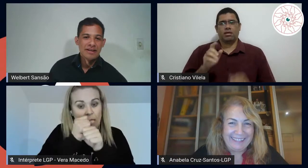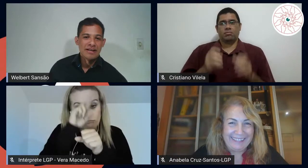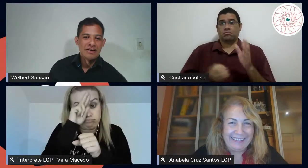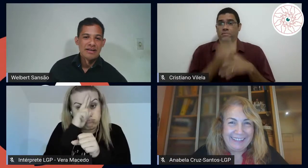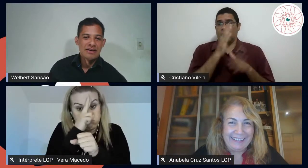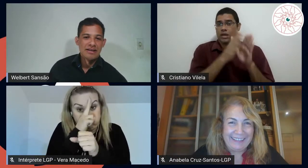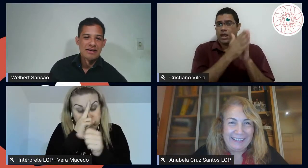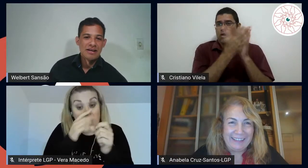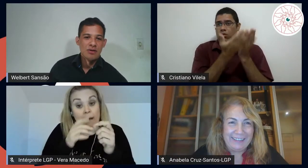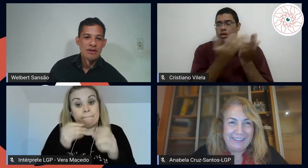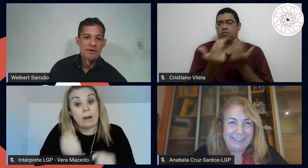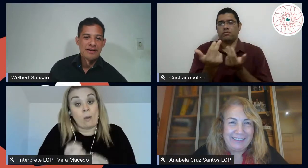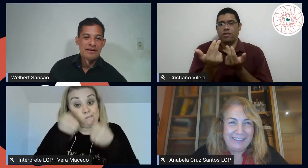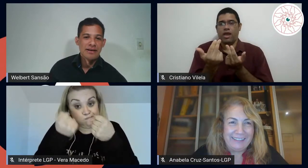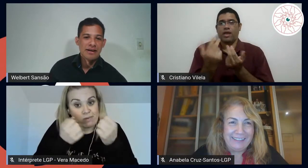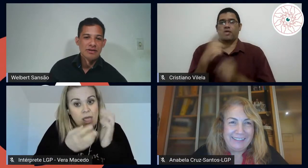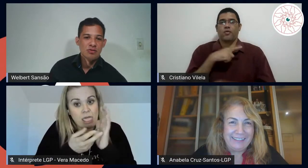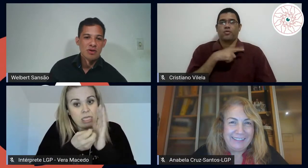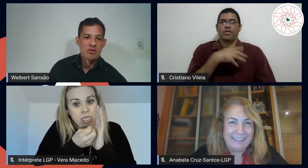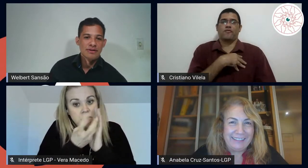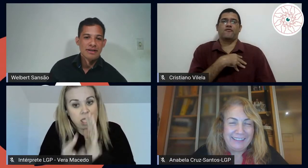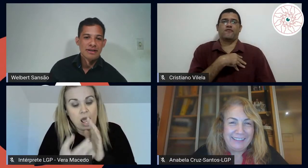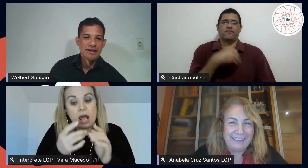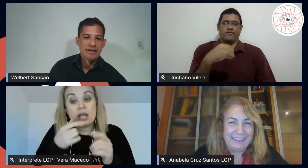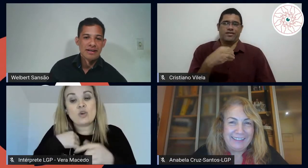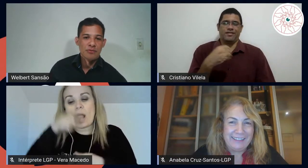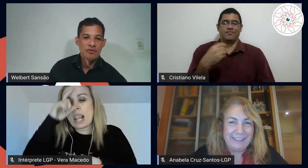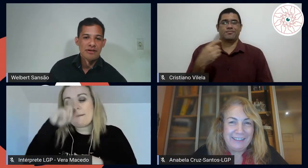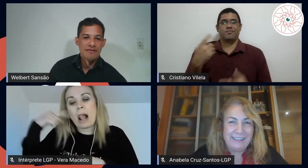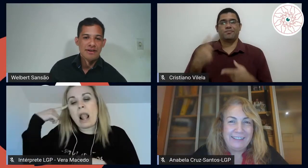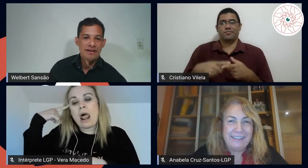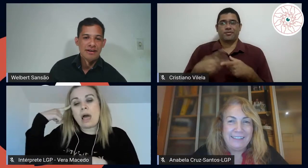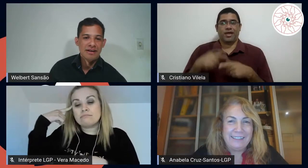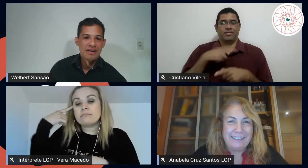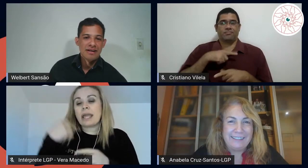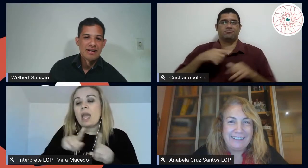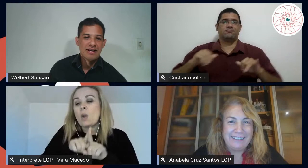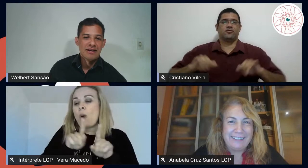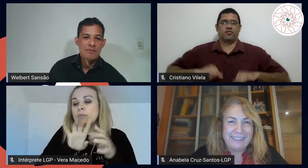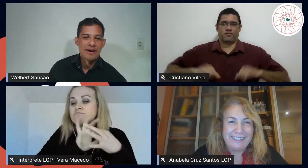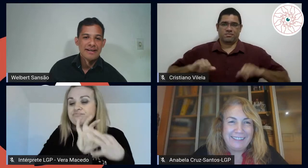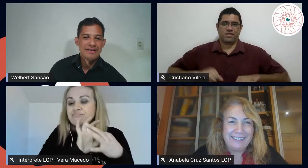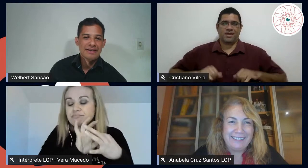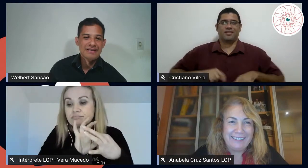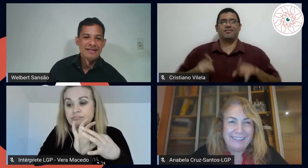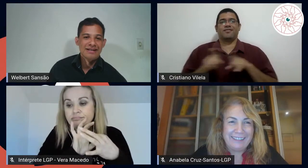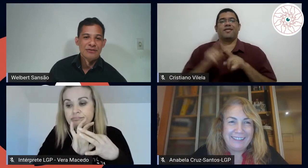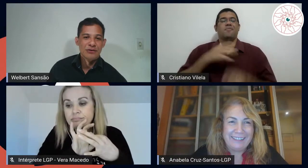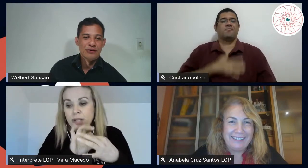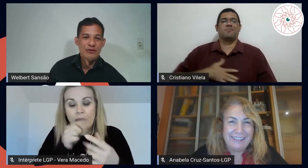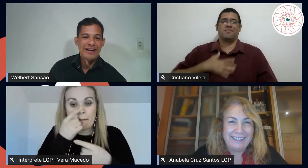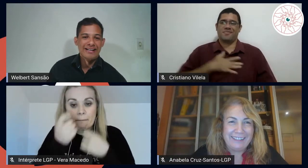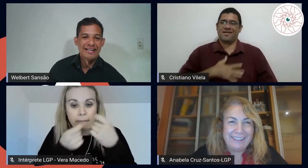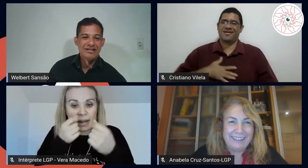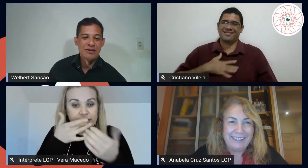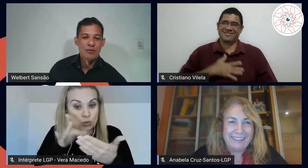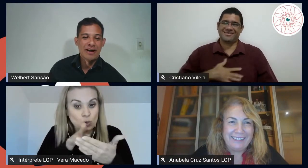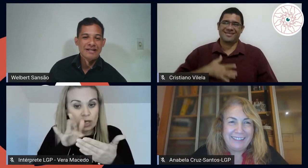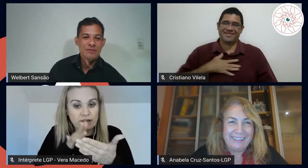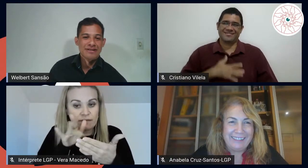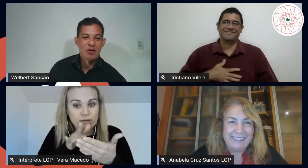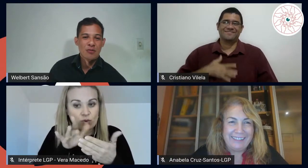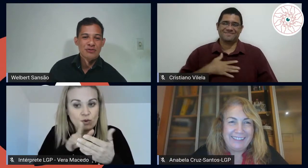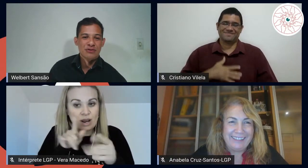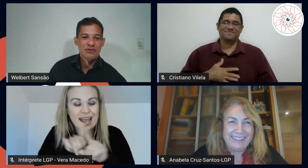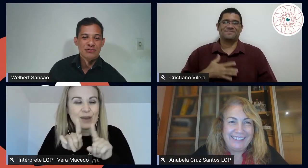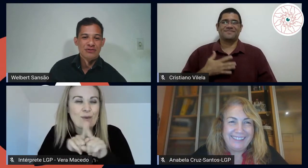livro. E eu lembrei e de uma coisa que tem muito a ver, que parece que esse livro eh a gente tem